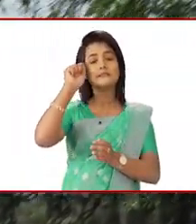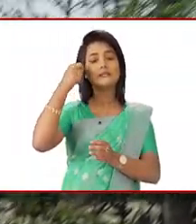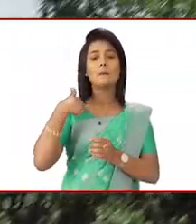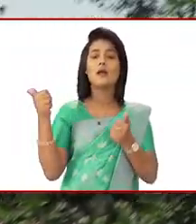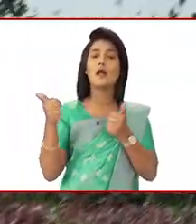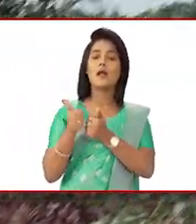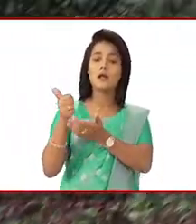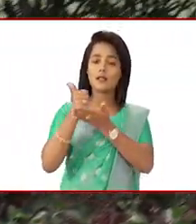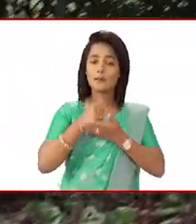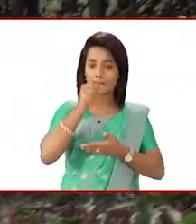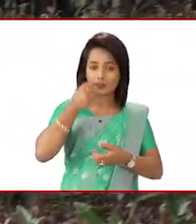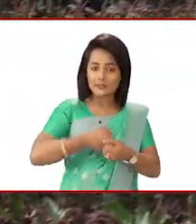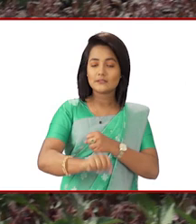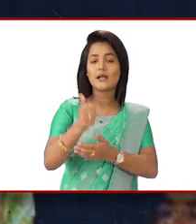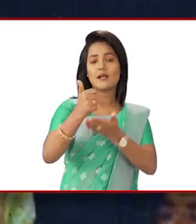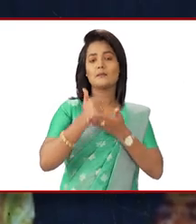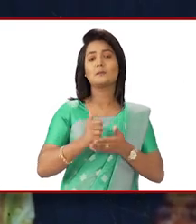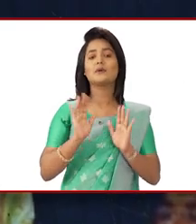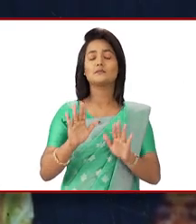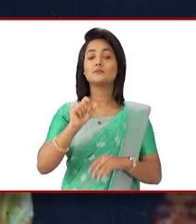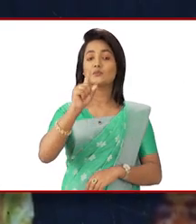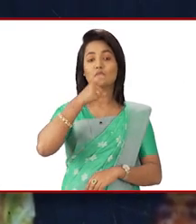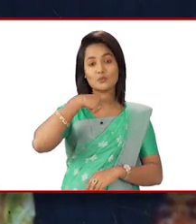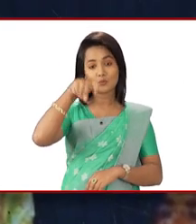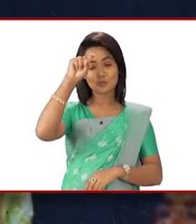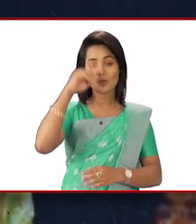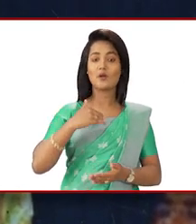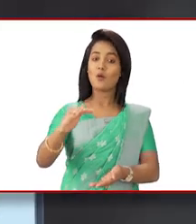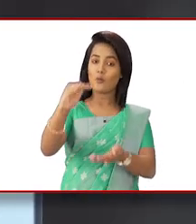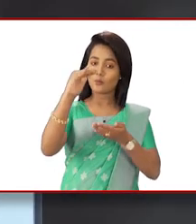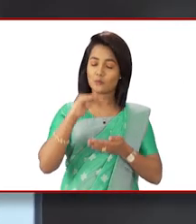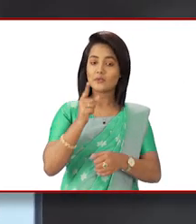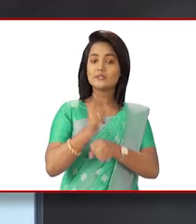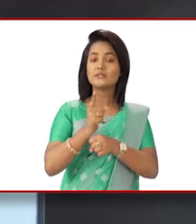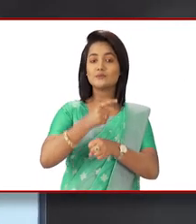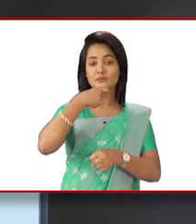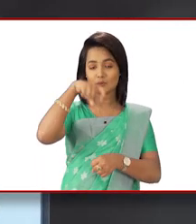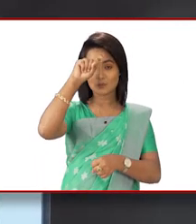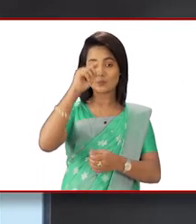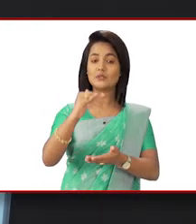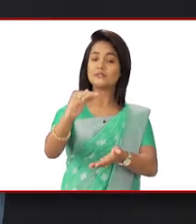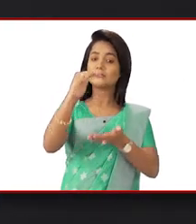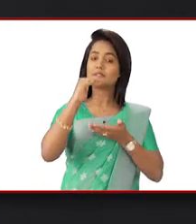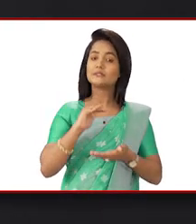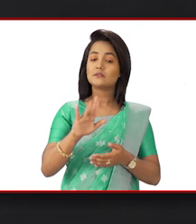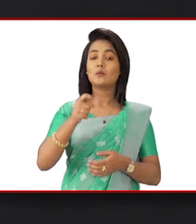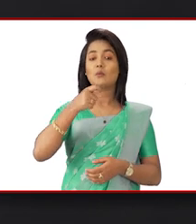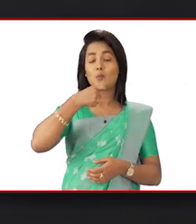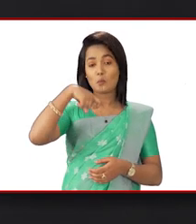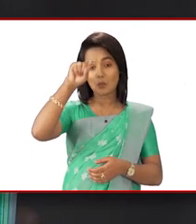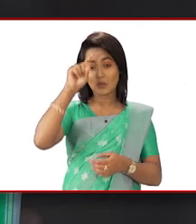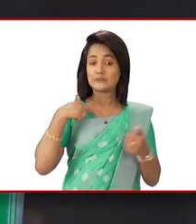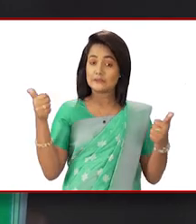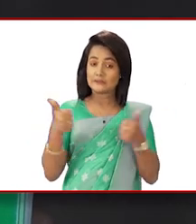পাশে ছেলে আছে, এরা আমার সাহায্য করেছে বেশি। প্রধানমন্ত্রীর কাছে পুরস্কার নিলাম, শিক্ষামন্ত্রীর কাছে পুরস্কার নিলাম, এই যে মন্ত্রীর পাশে